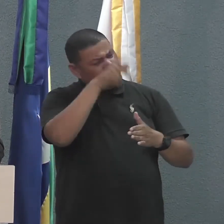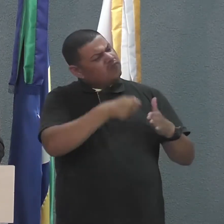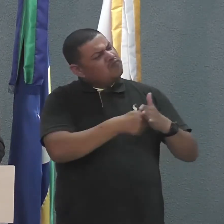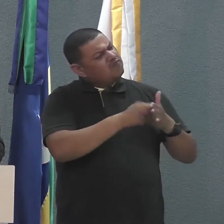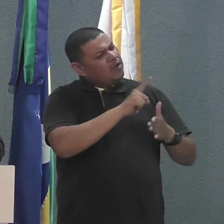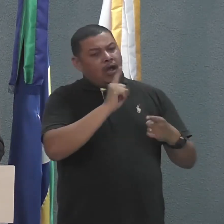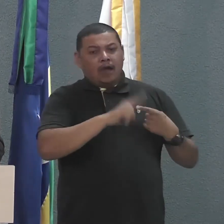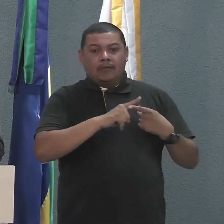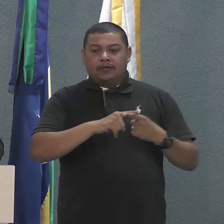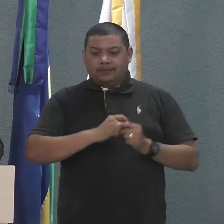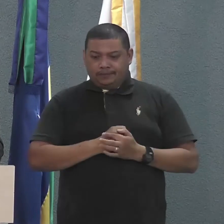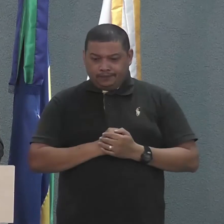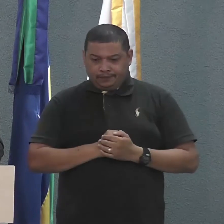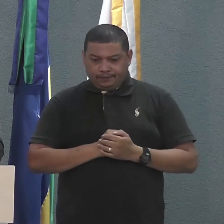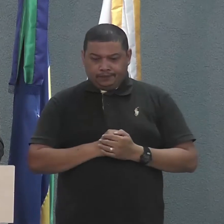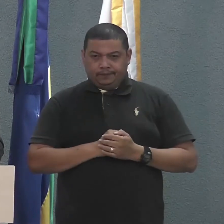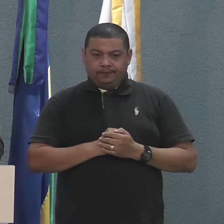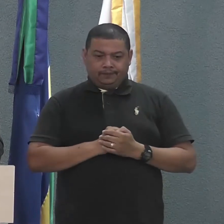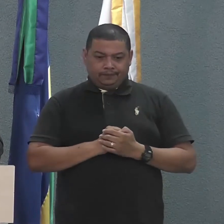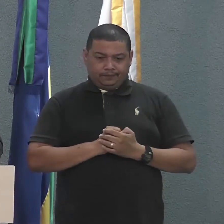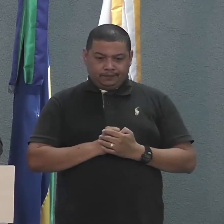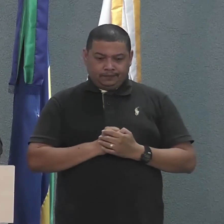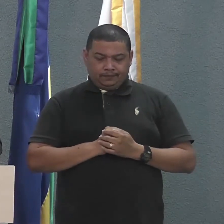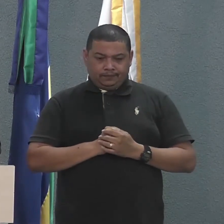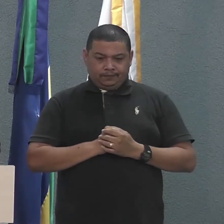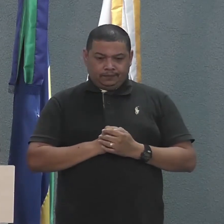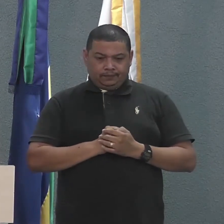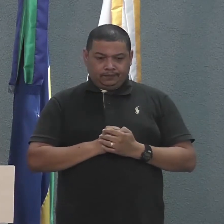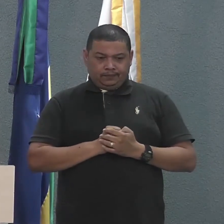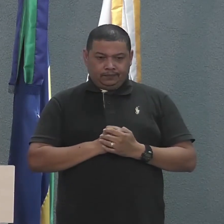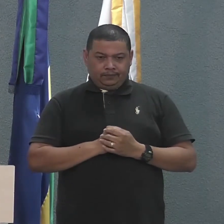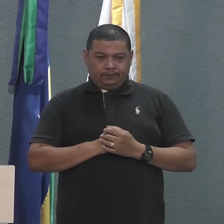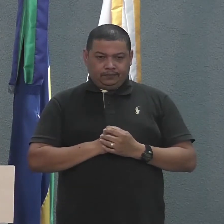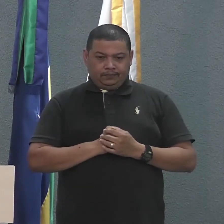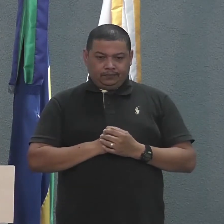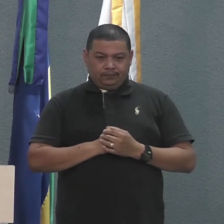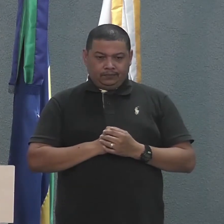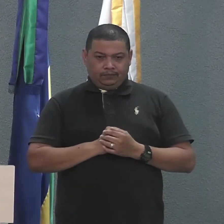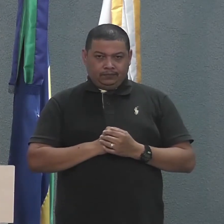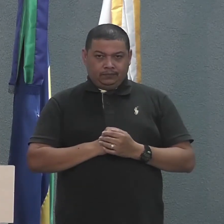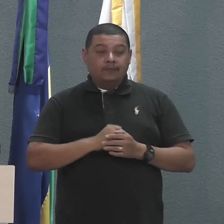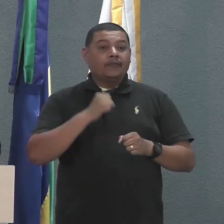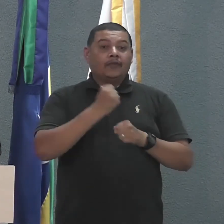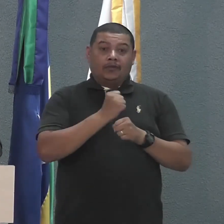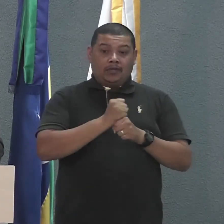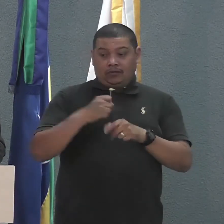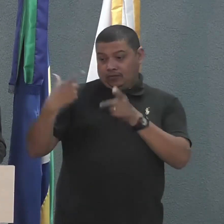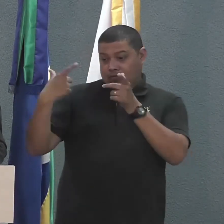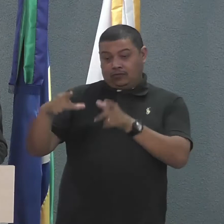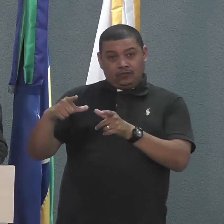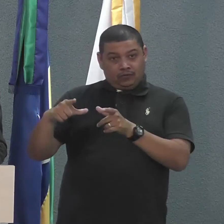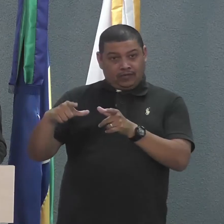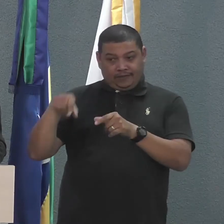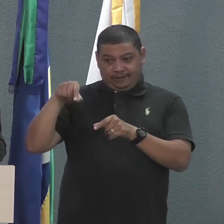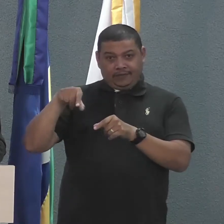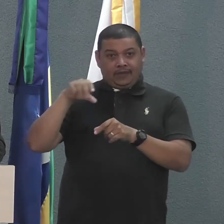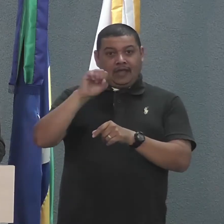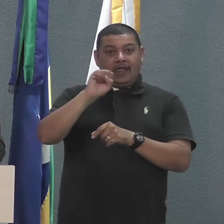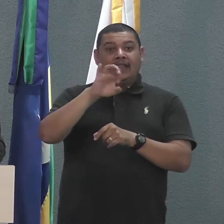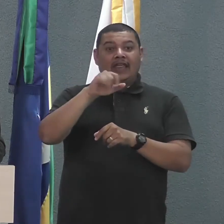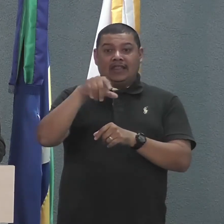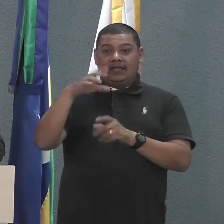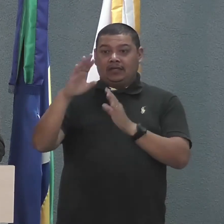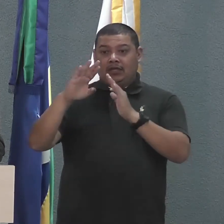que construa ali ao lado da ponte, no espaço deixado pela demolição da escola SESI, uma praça ou